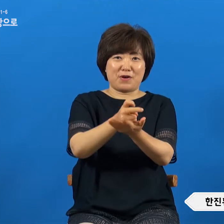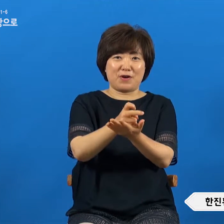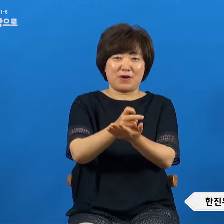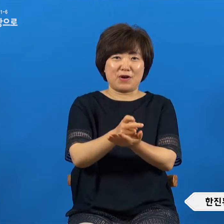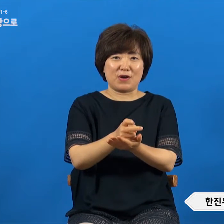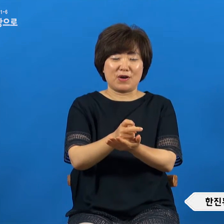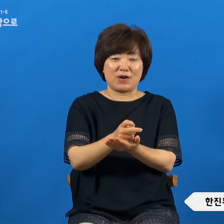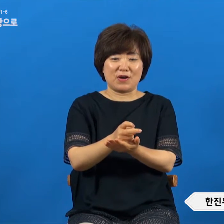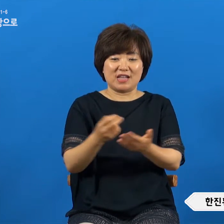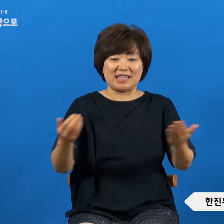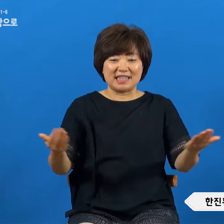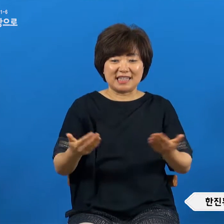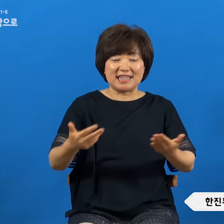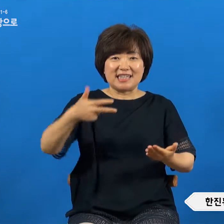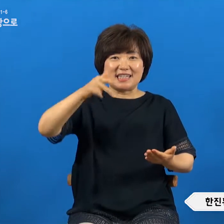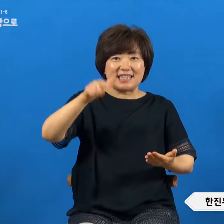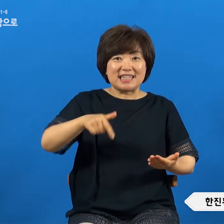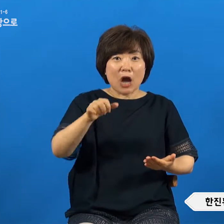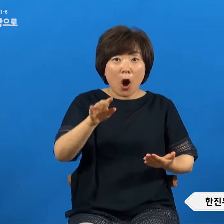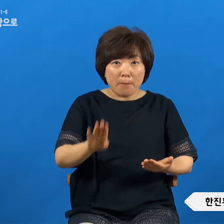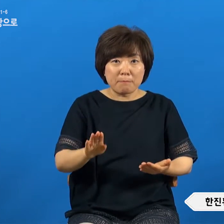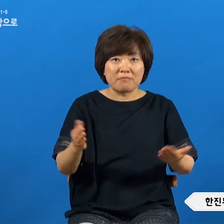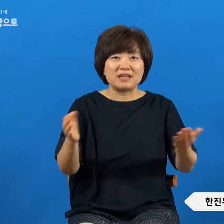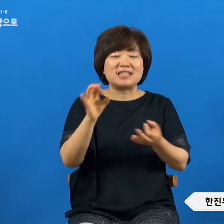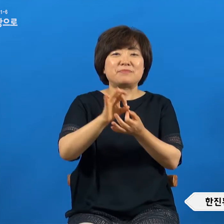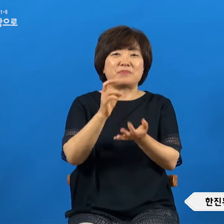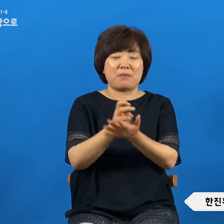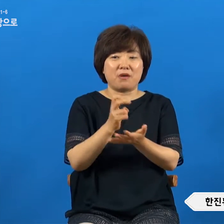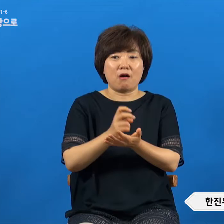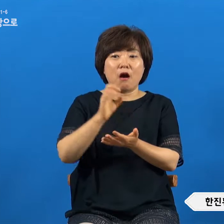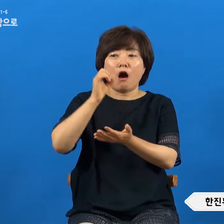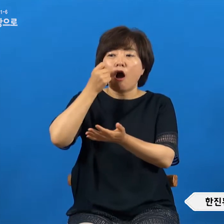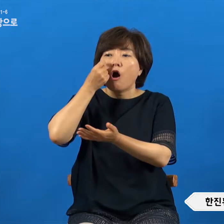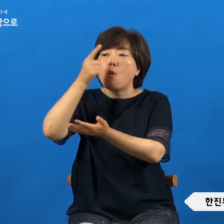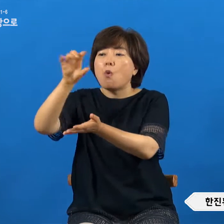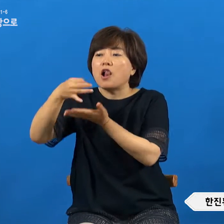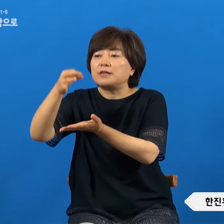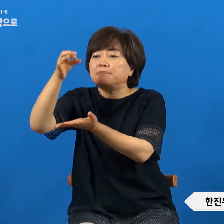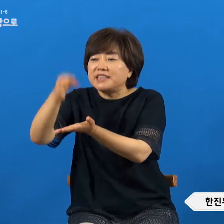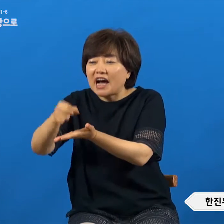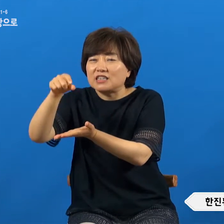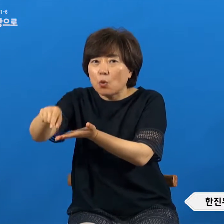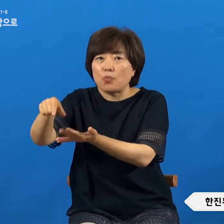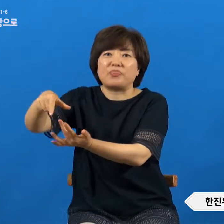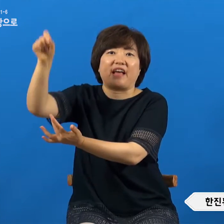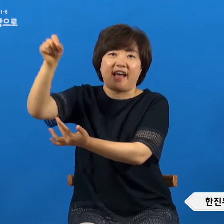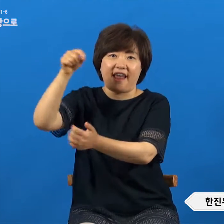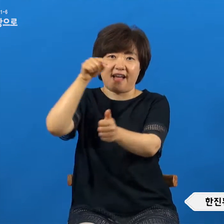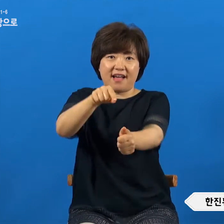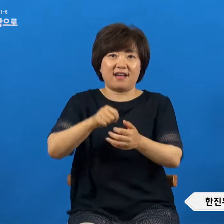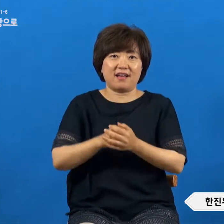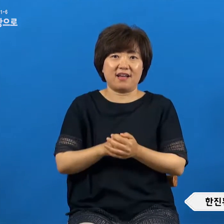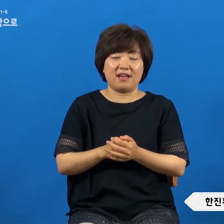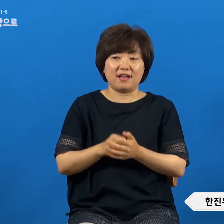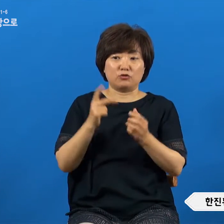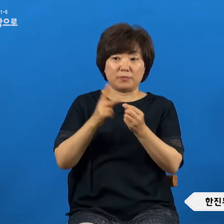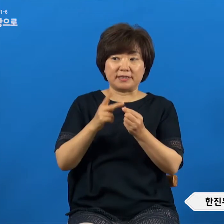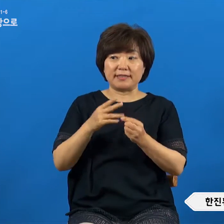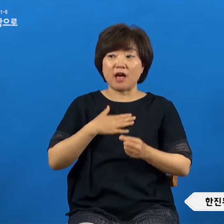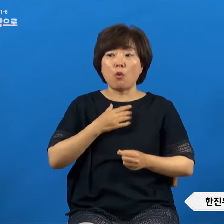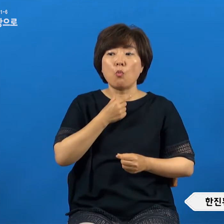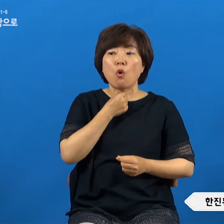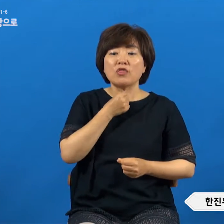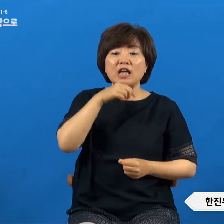직업 10계명이 뭐냐? 첫째, 월급이 적은 쪽을 택하라. 둘째, 내가 원하는